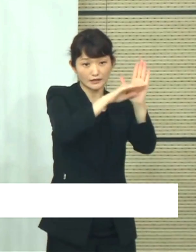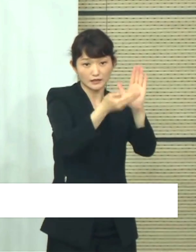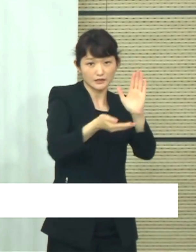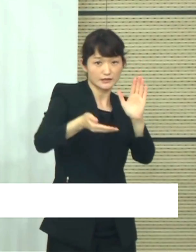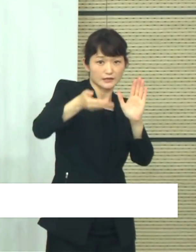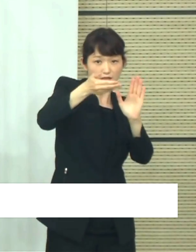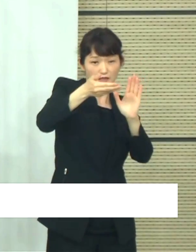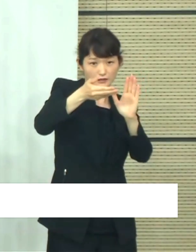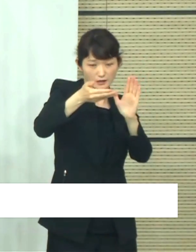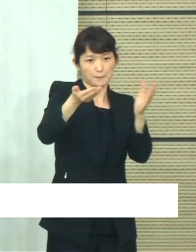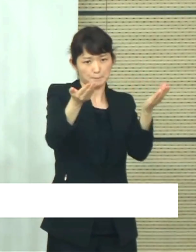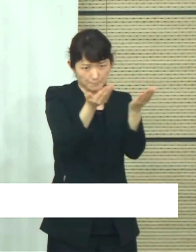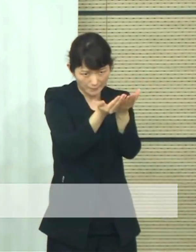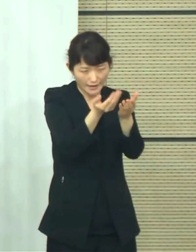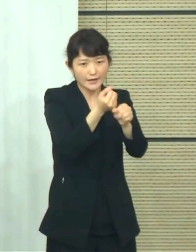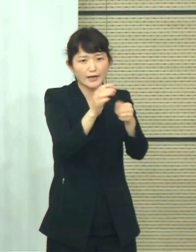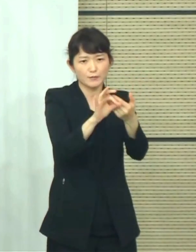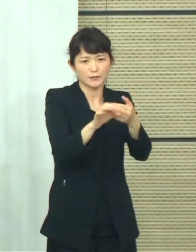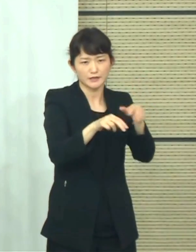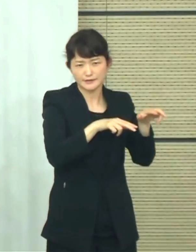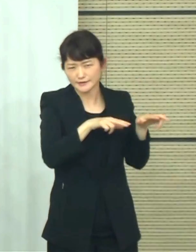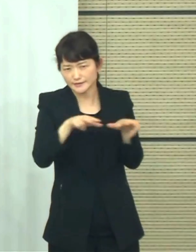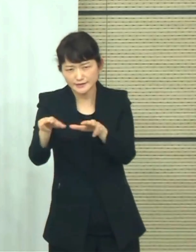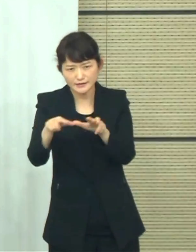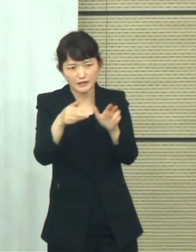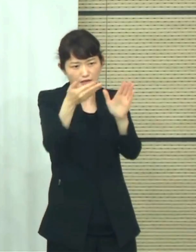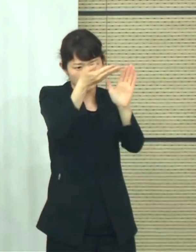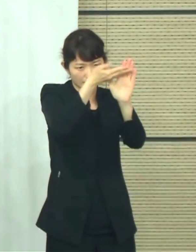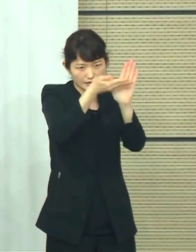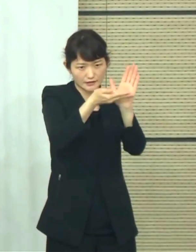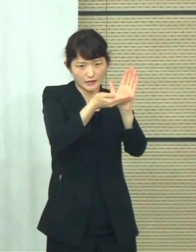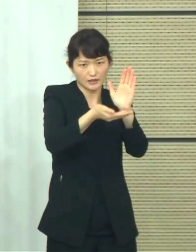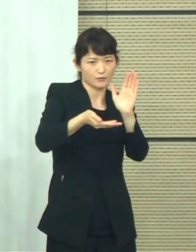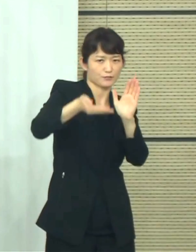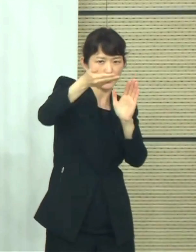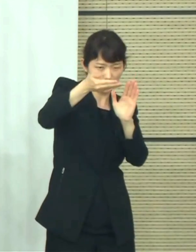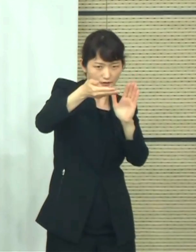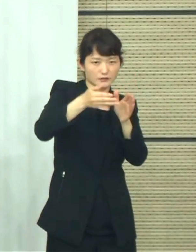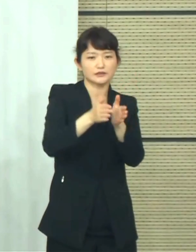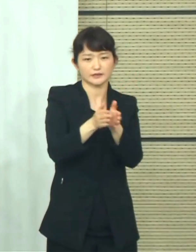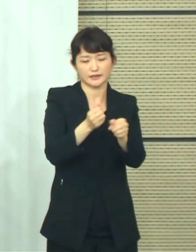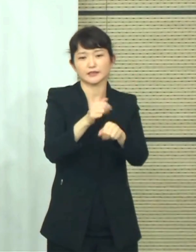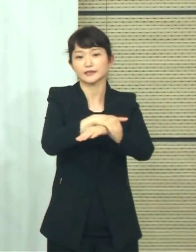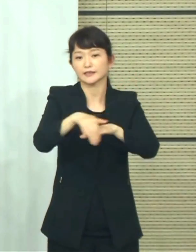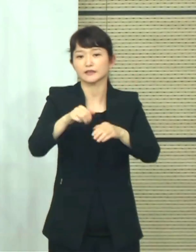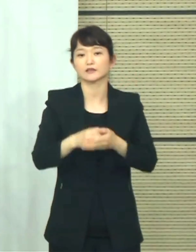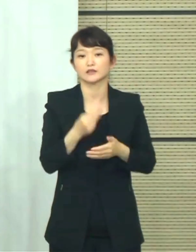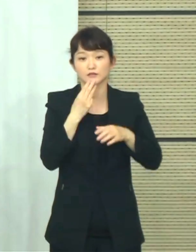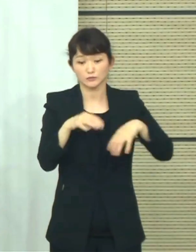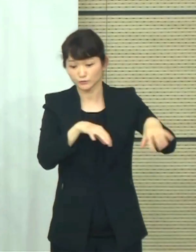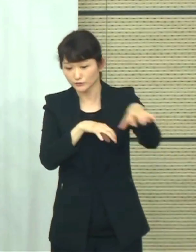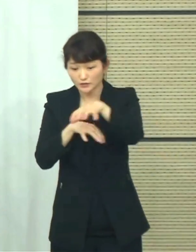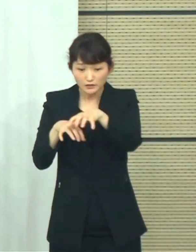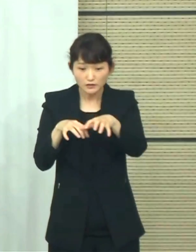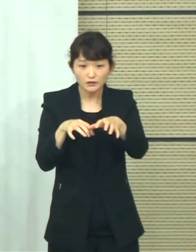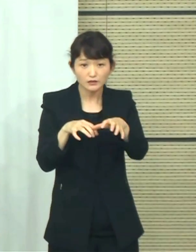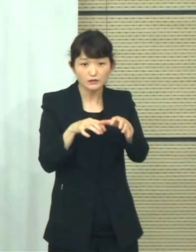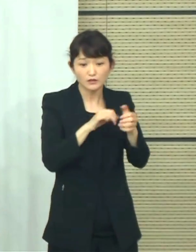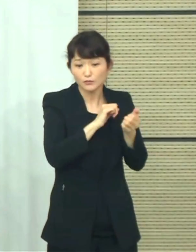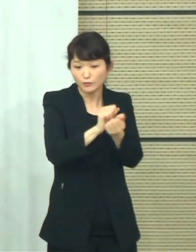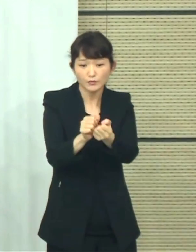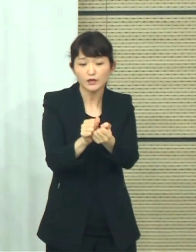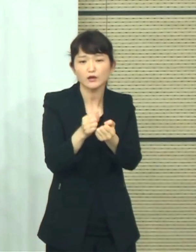기준을 충족하게 되면 신속하게 단계 조정에 착수할 것입니다. 수도권의 유행이 더 이상 커지지